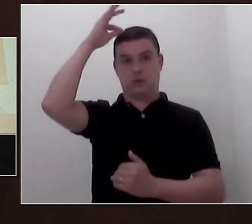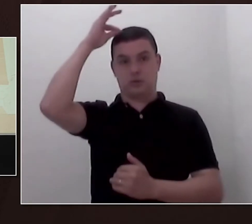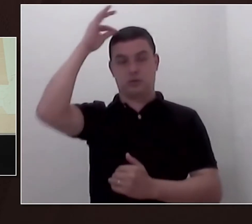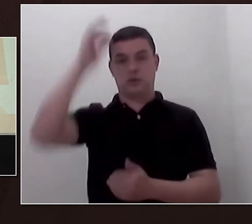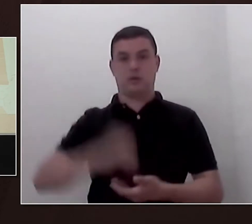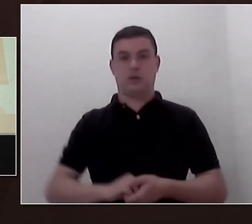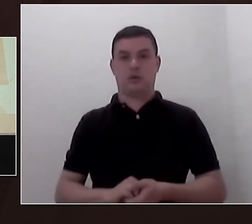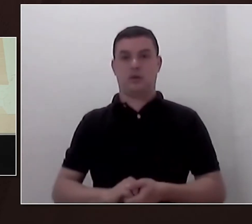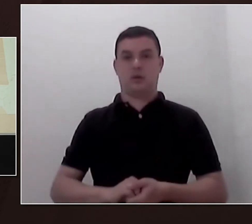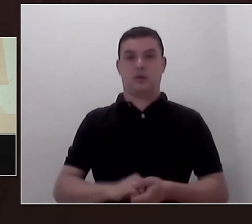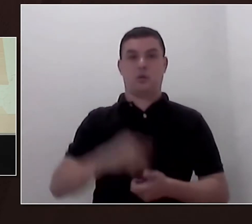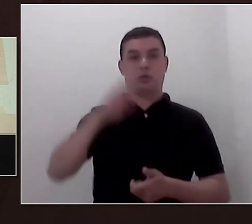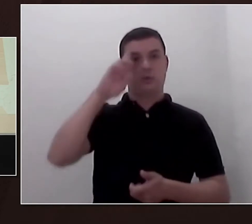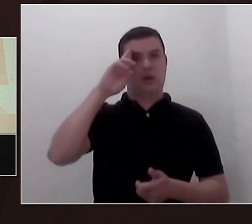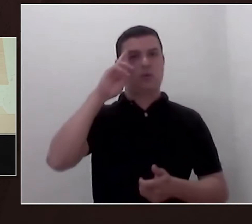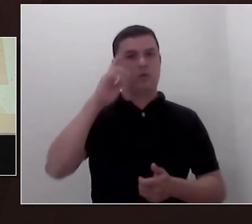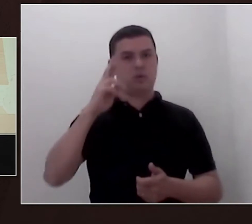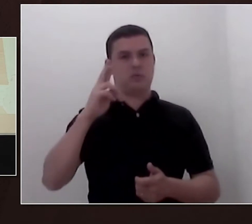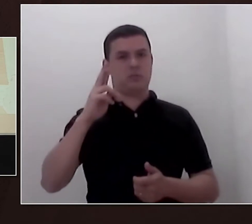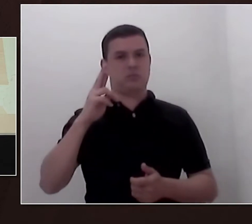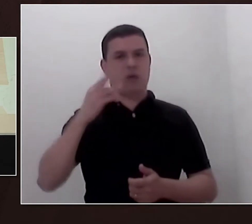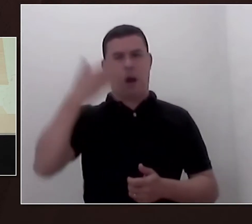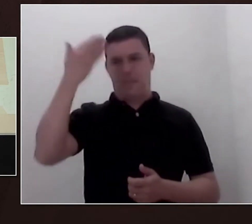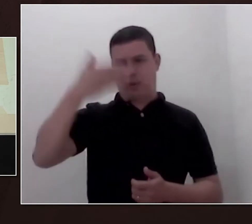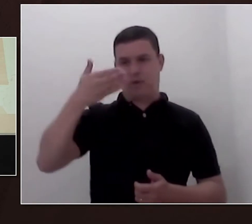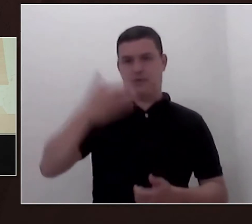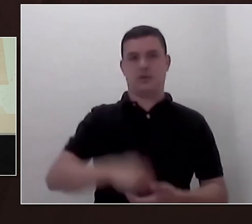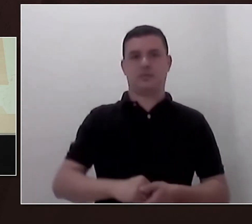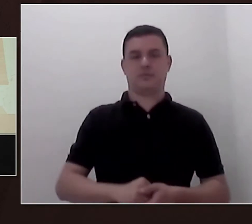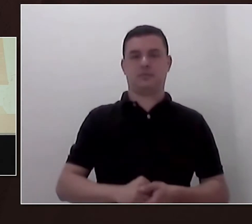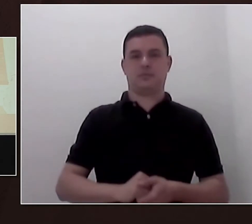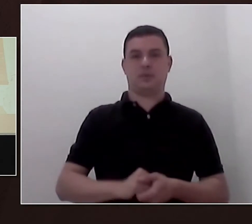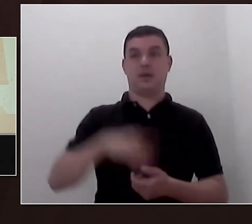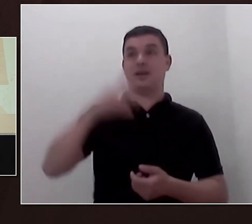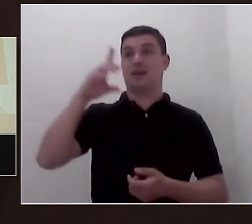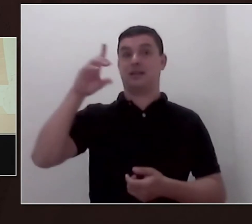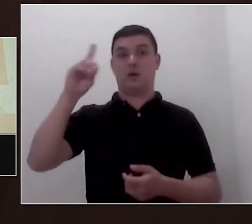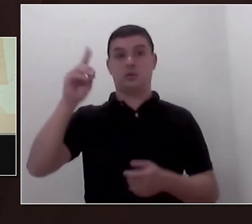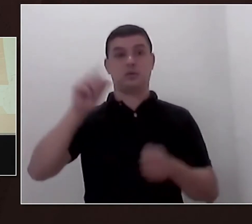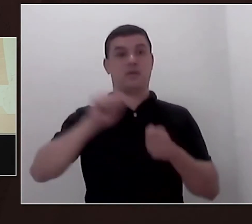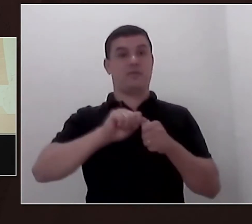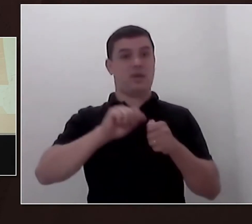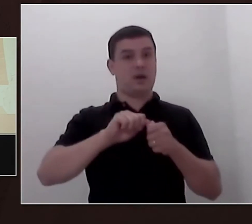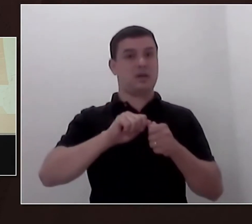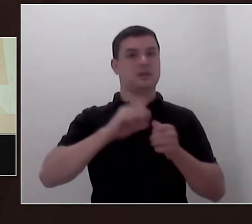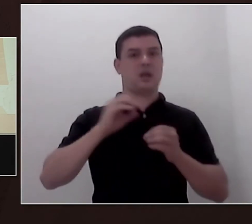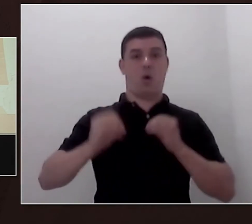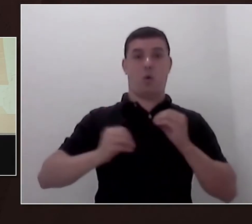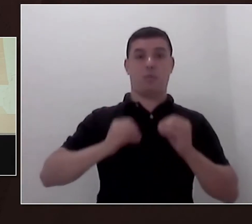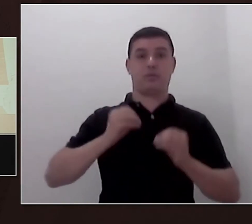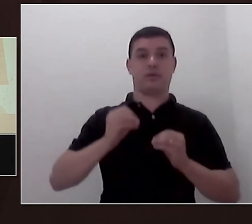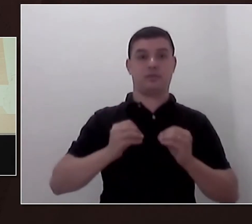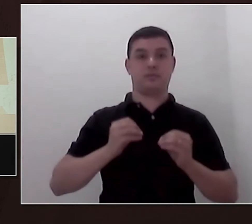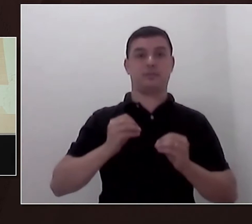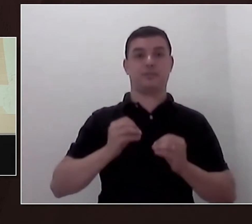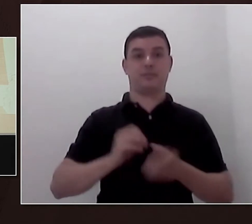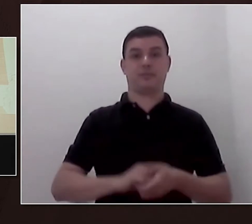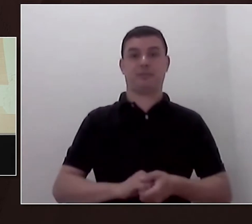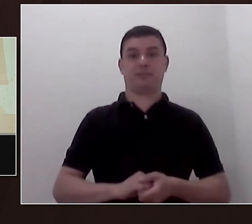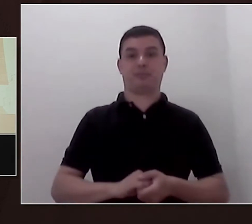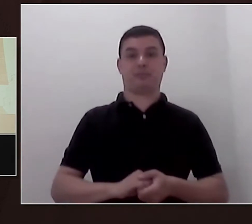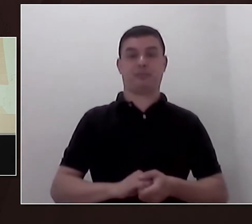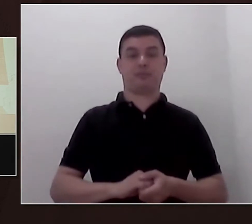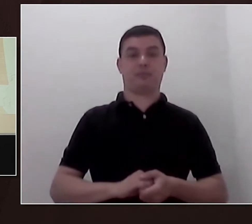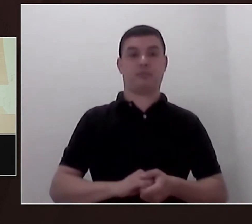confirma a palavra, e o próprio Deus quem realiza a sua obra. Isso está em João